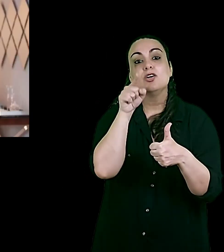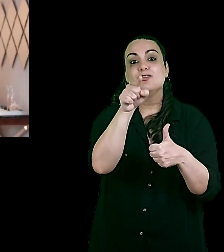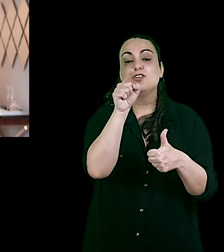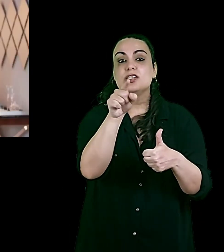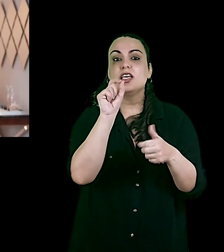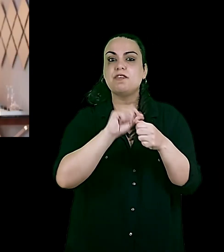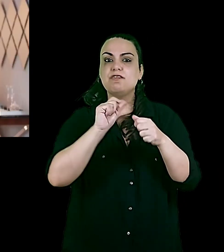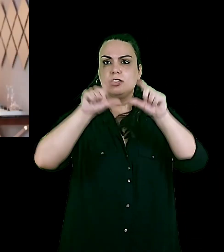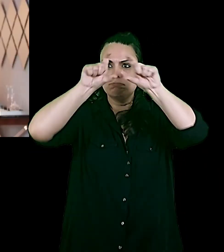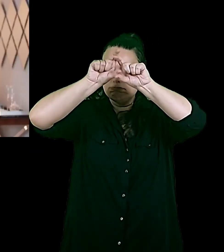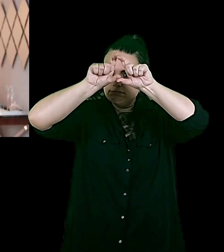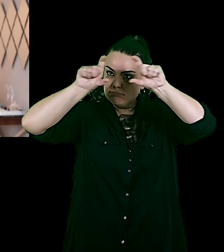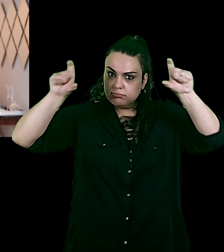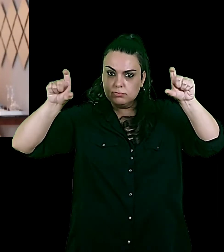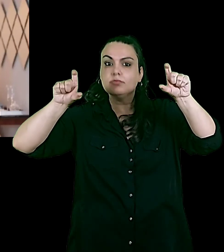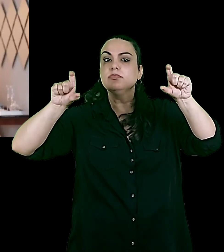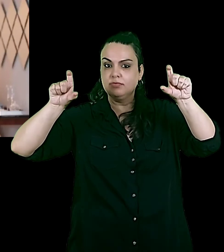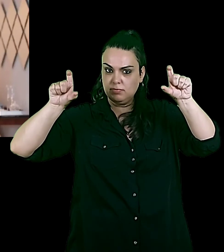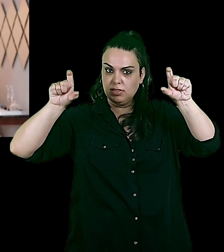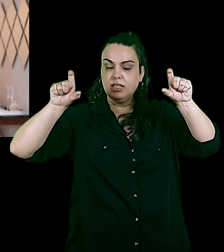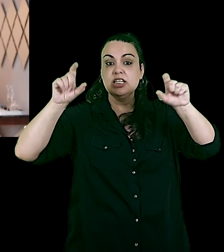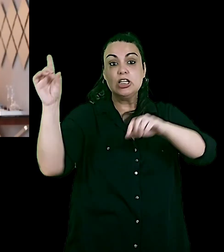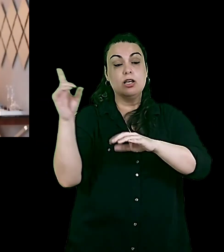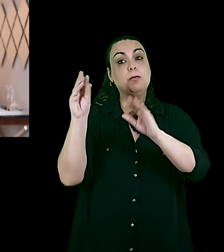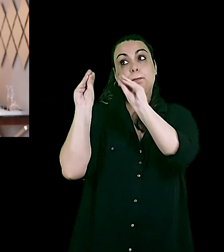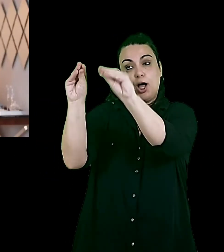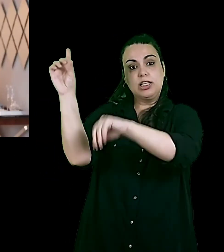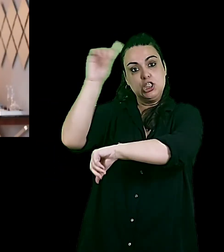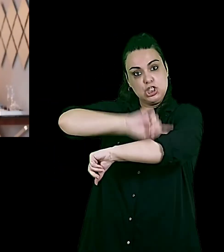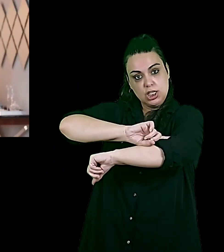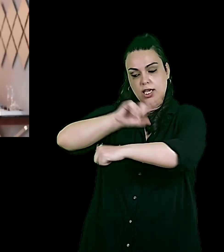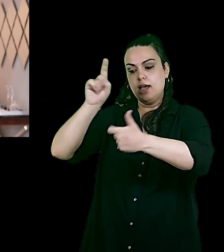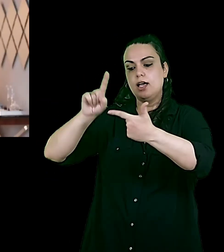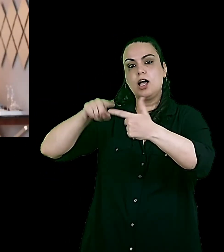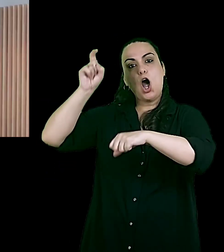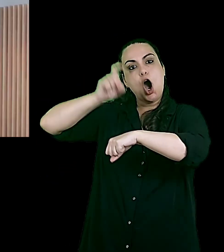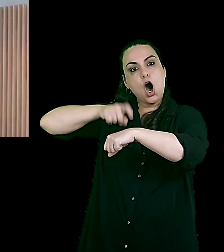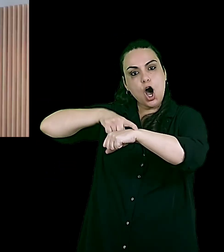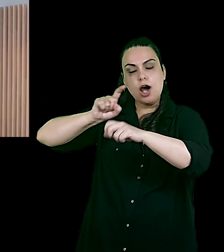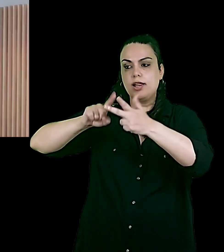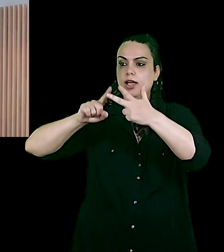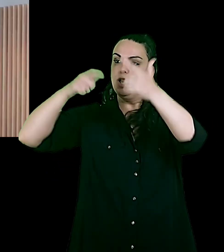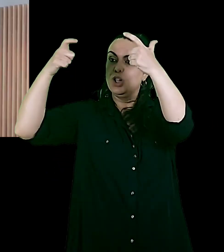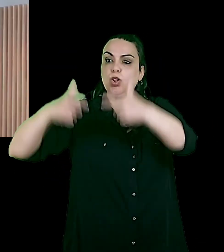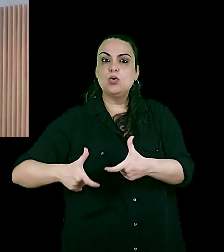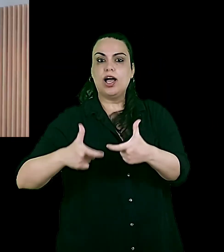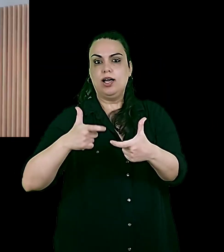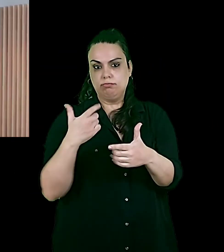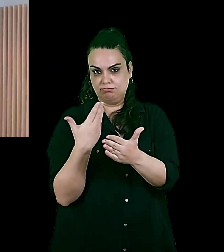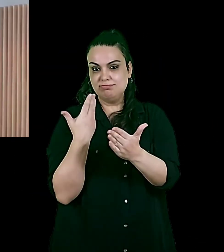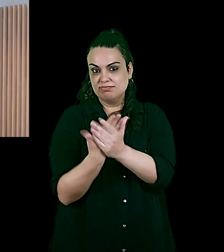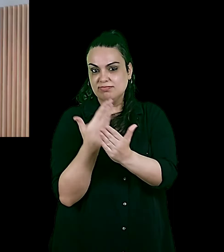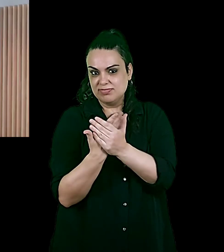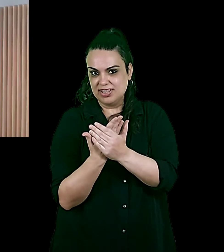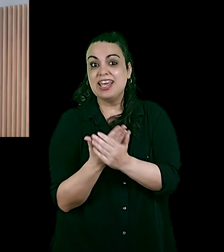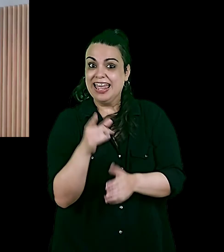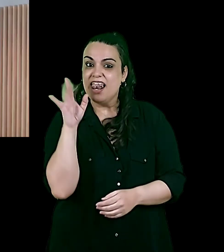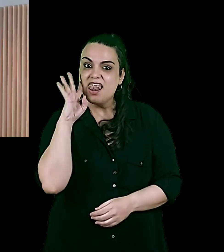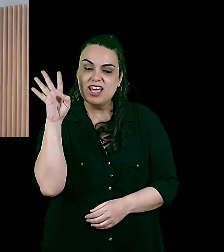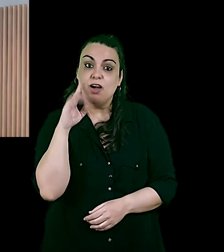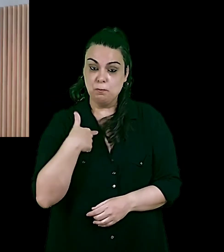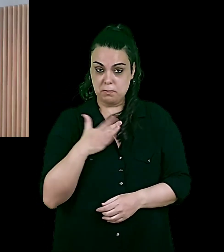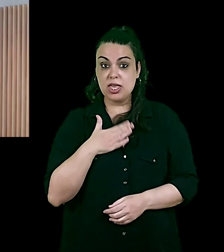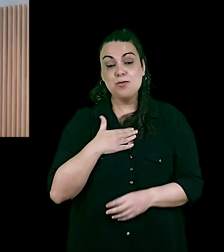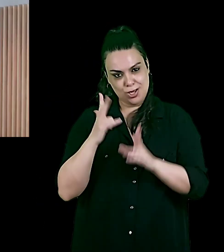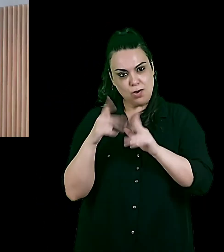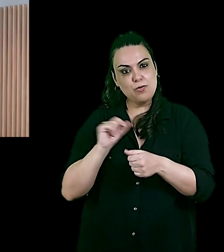primeiro, você vai fazer um cabeçalho, onde você vai colocar a data, horário e o local da sua devocional. Isso aqui é muito bacana, é